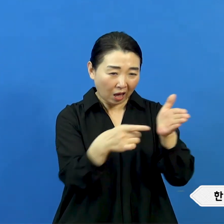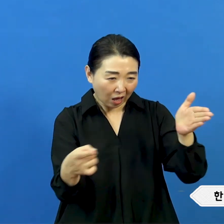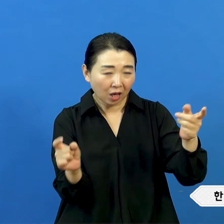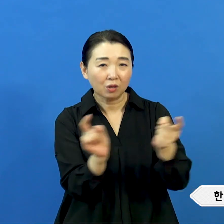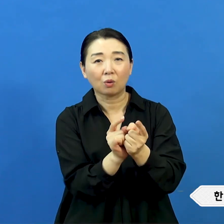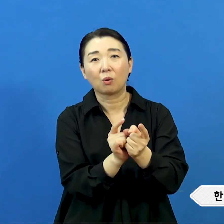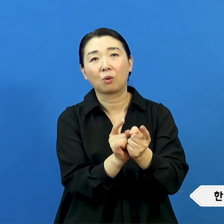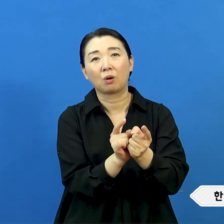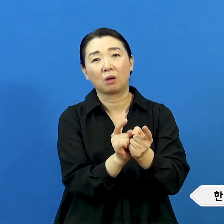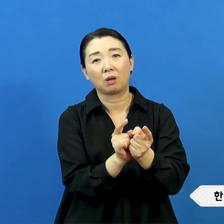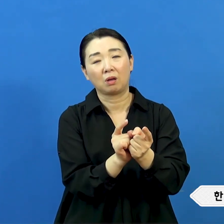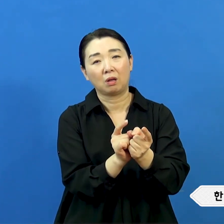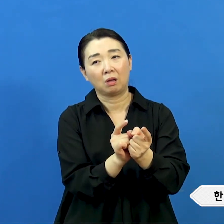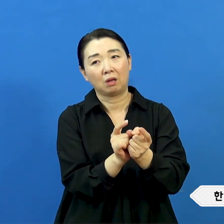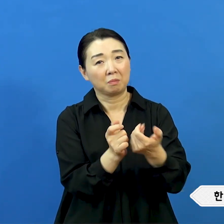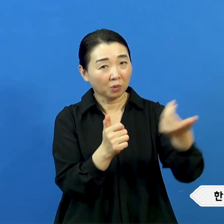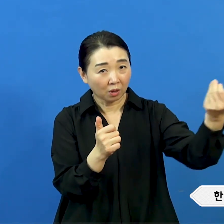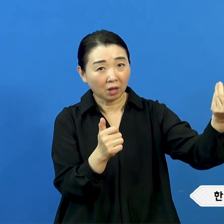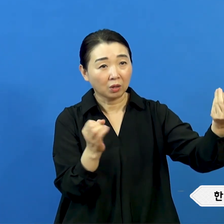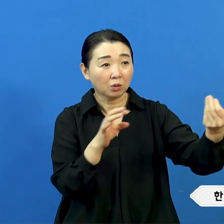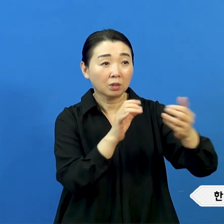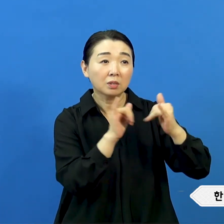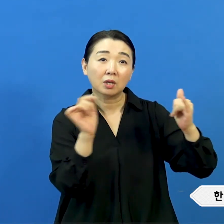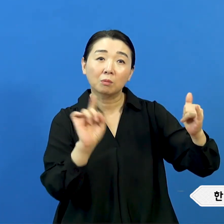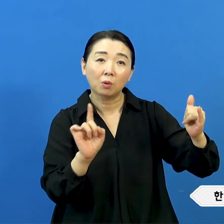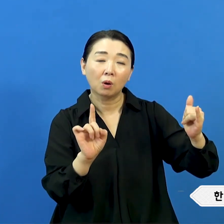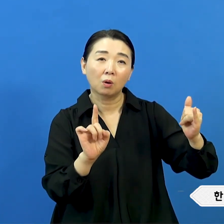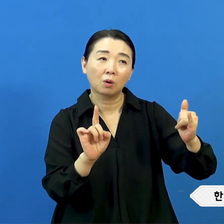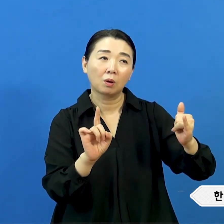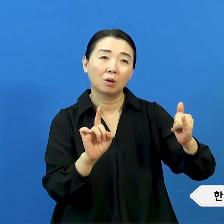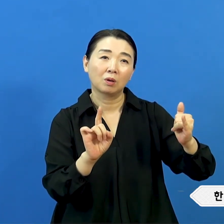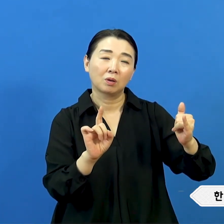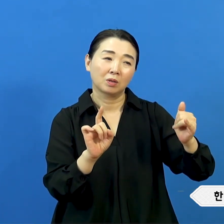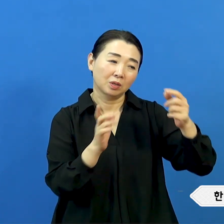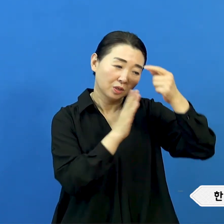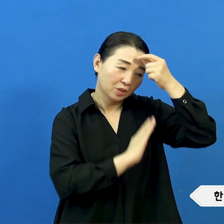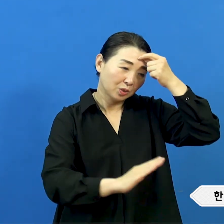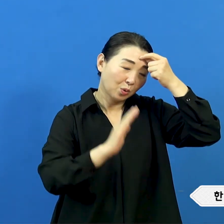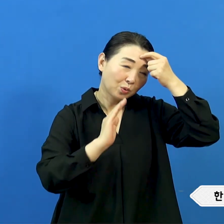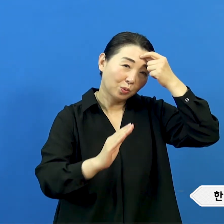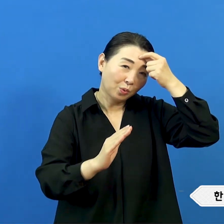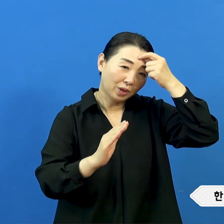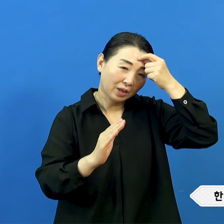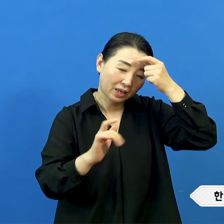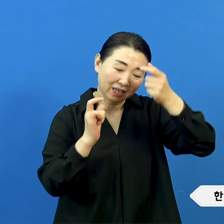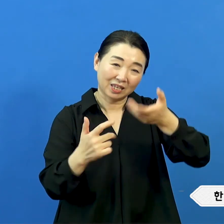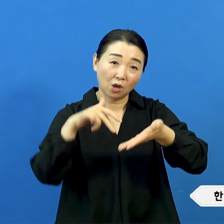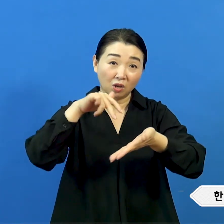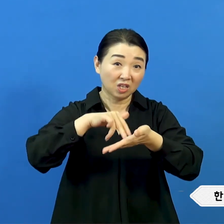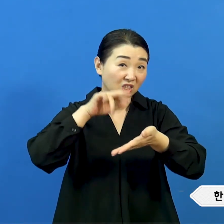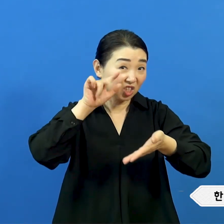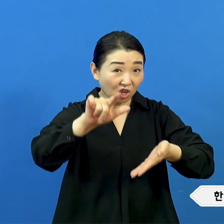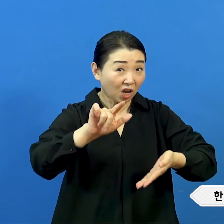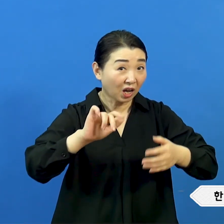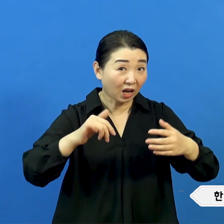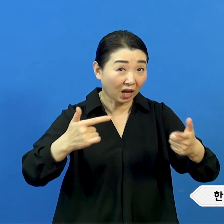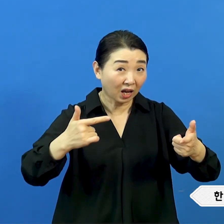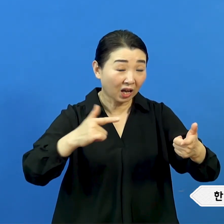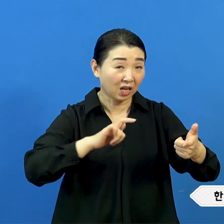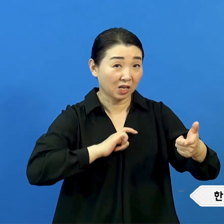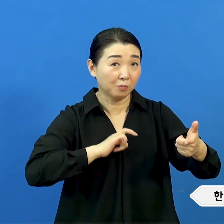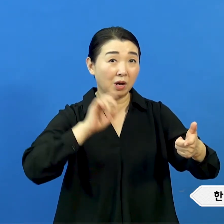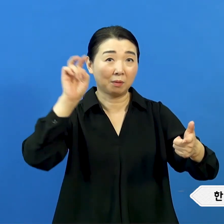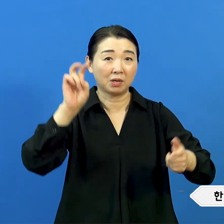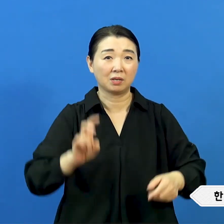그런 사람들은 그럼 어떻게 된 거냐? 그 사람들 보면 성도의 견인 교리가 틀린 거 아니냐? 그런 의문이 들